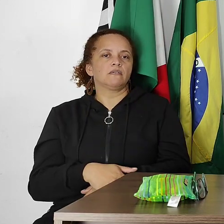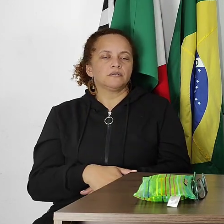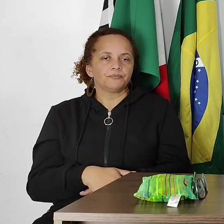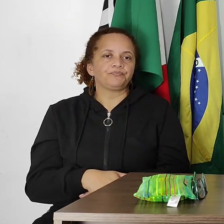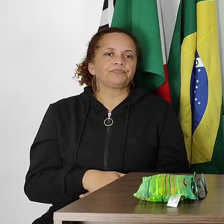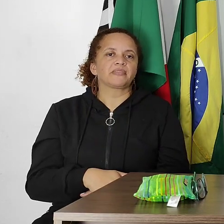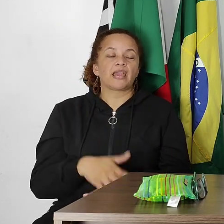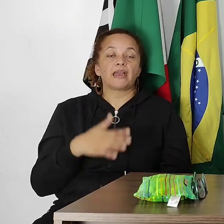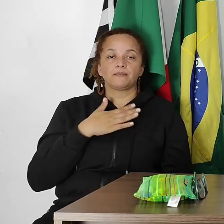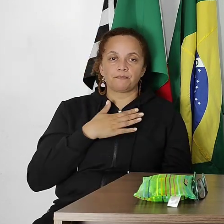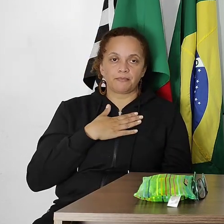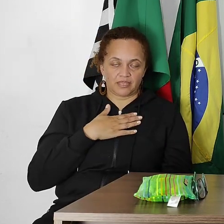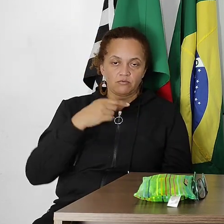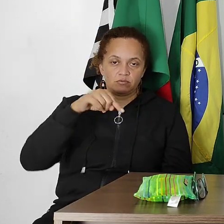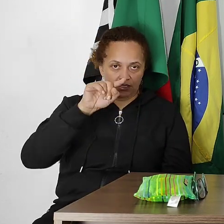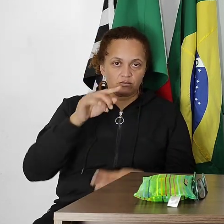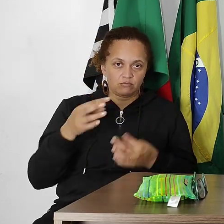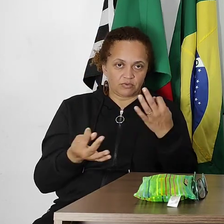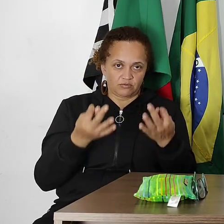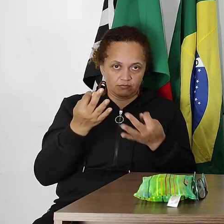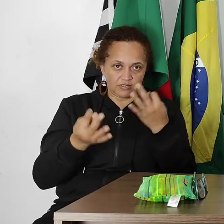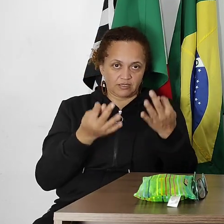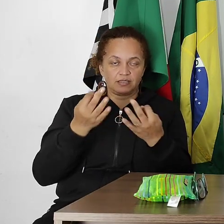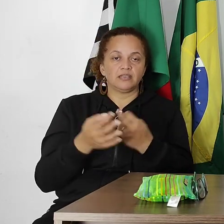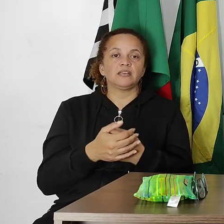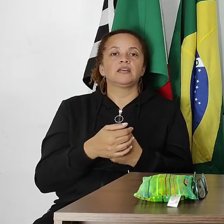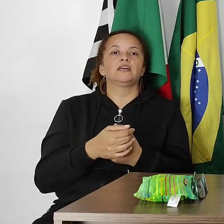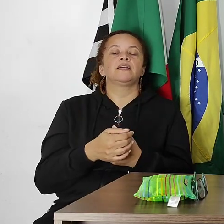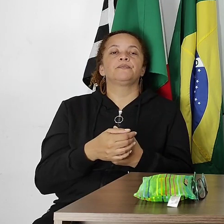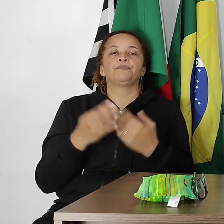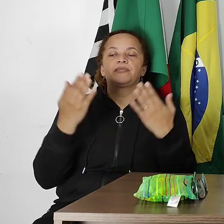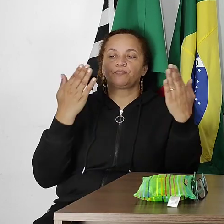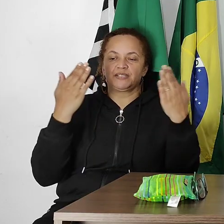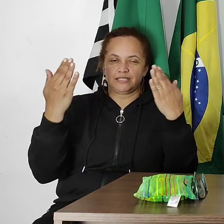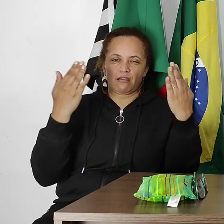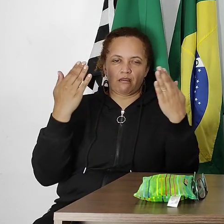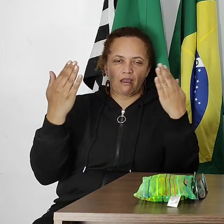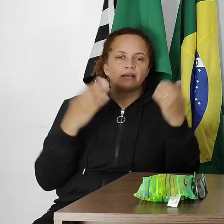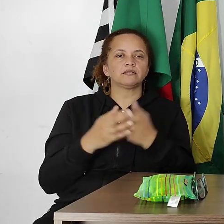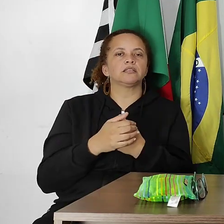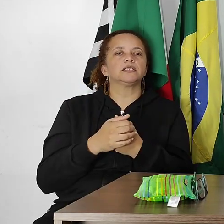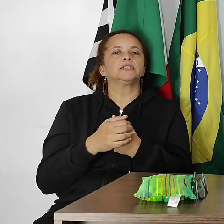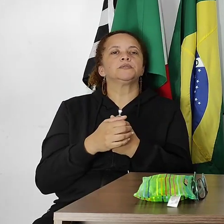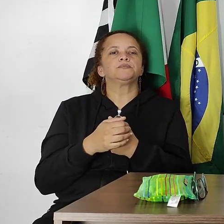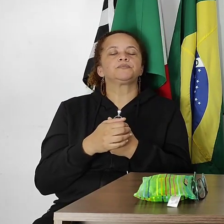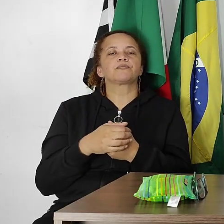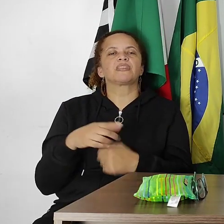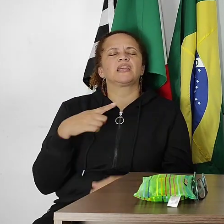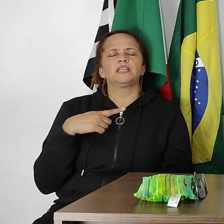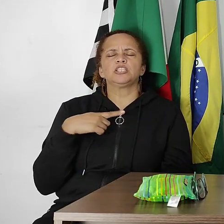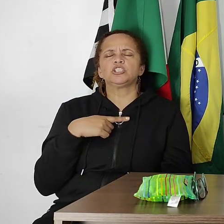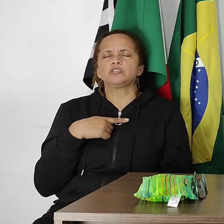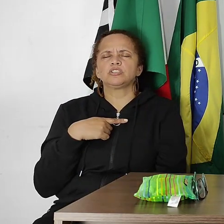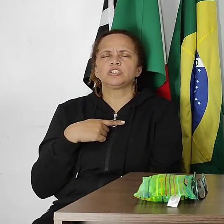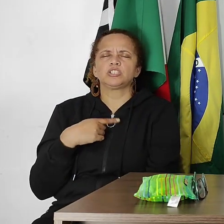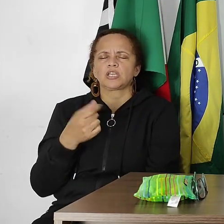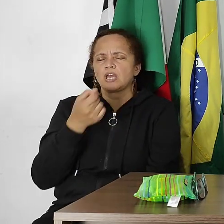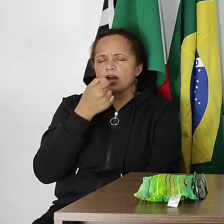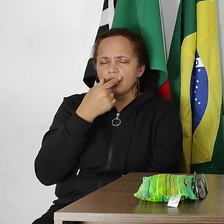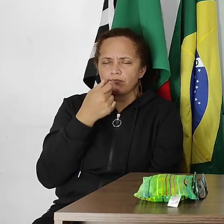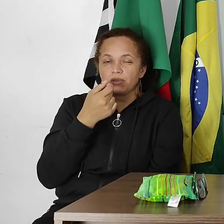uma medicação tão forte que eu comecei a ter labirintite. E eu tinha sintomas de labirintite. E foi